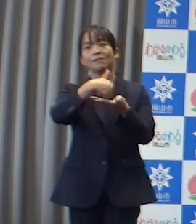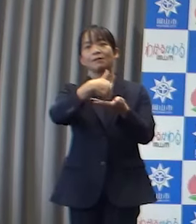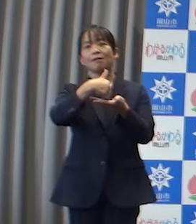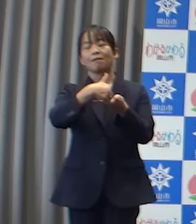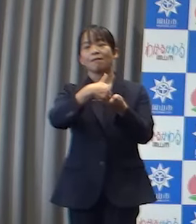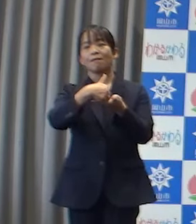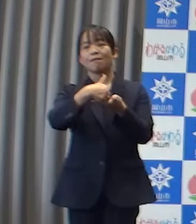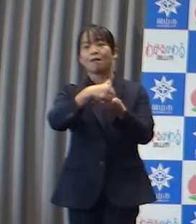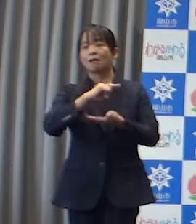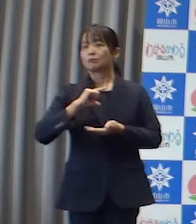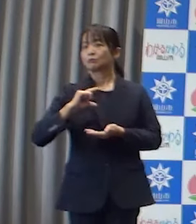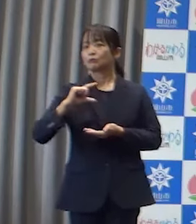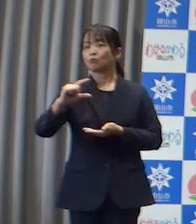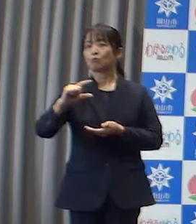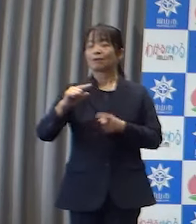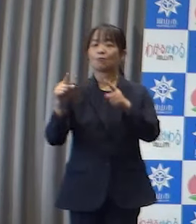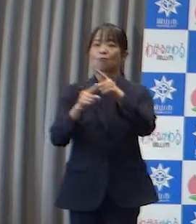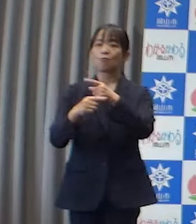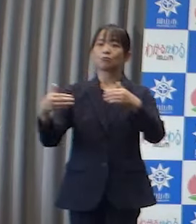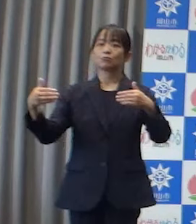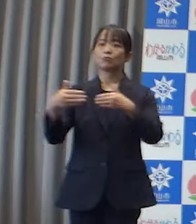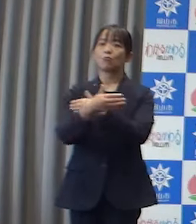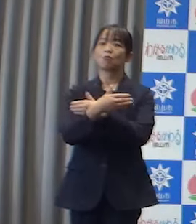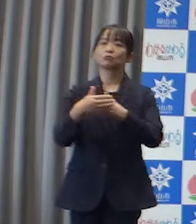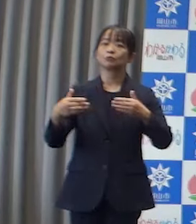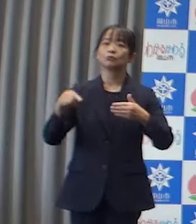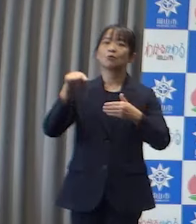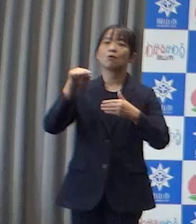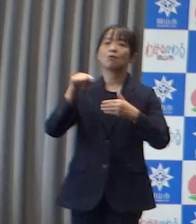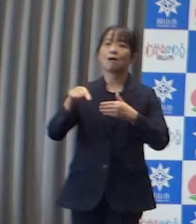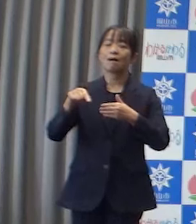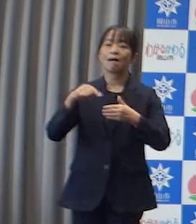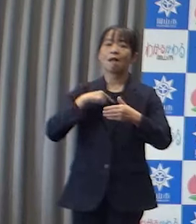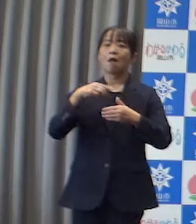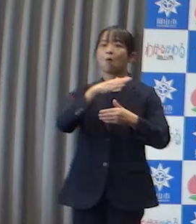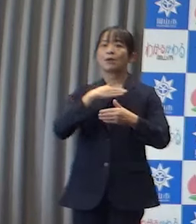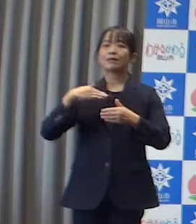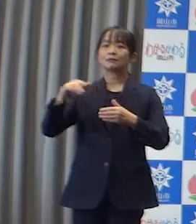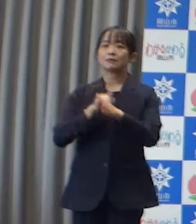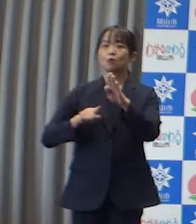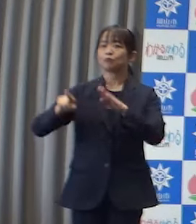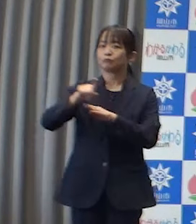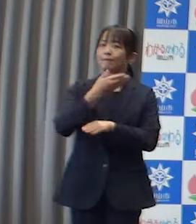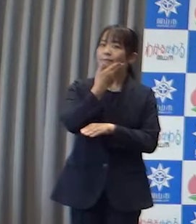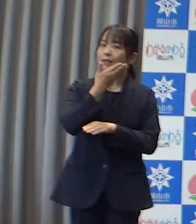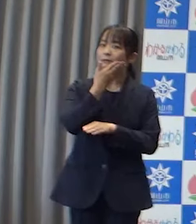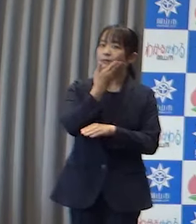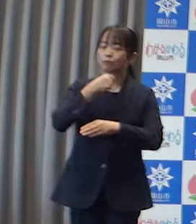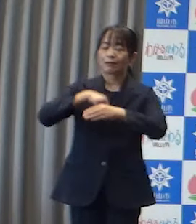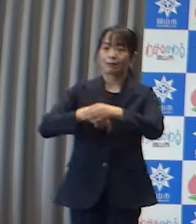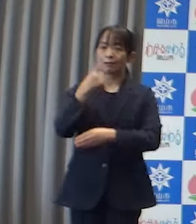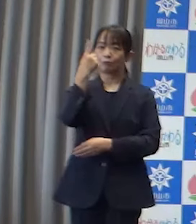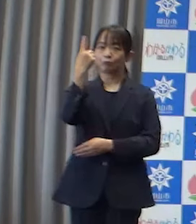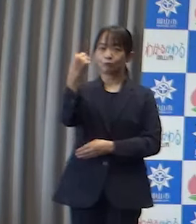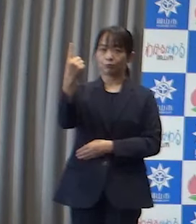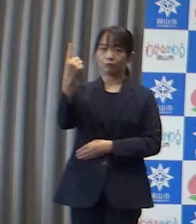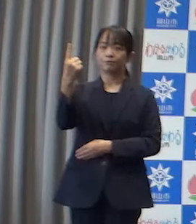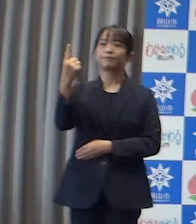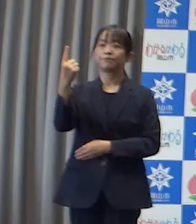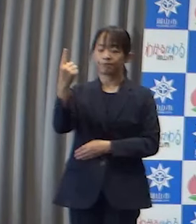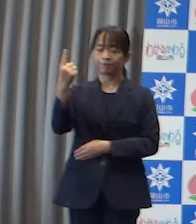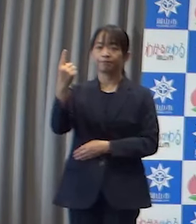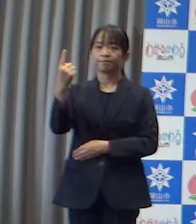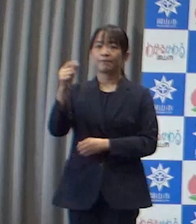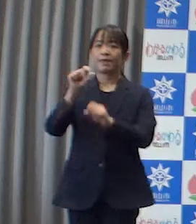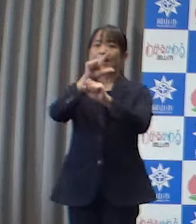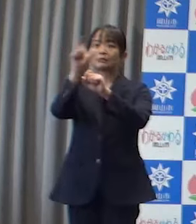持続可能な公共交通は OECD の研究の優先事項の一つである、また SDGs を支援